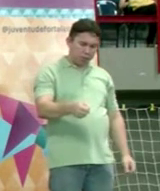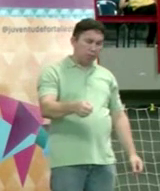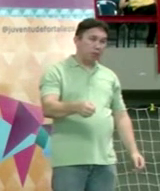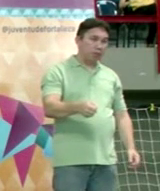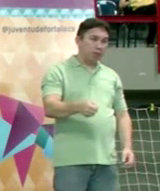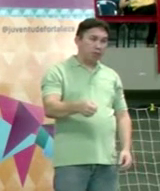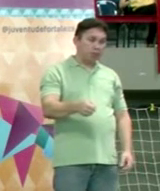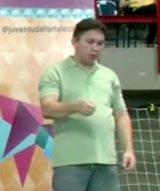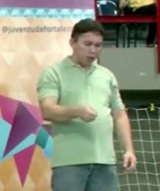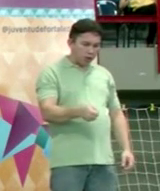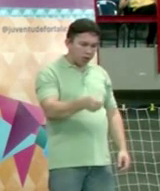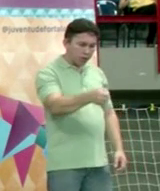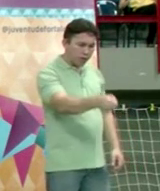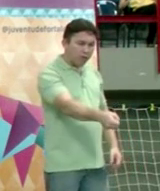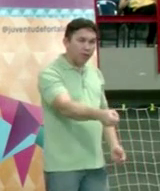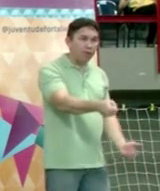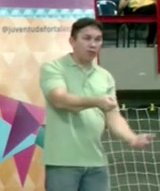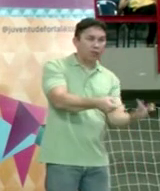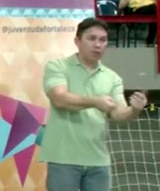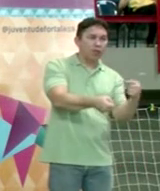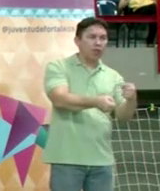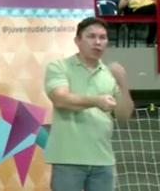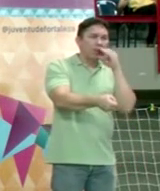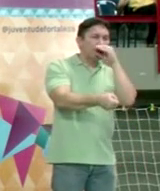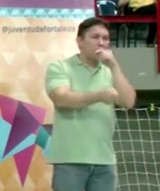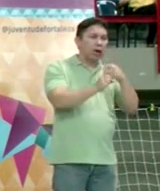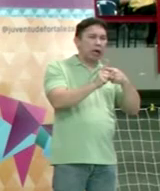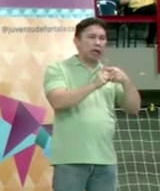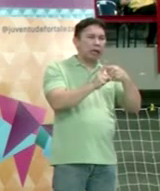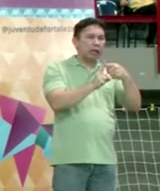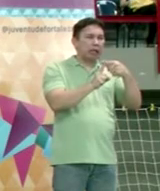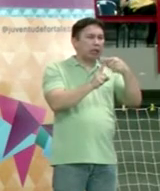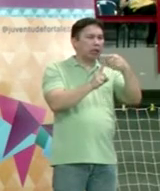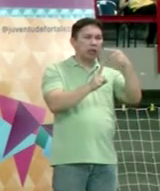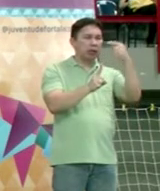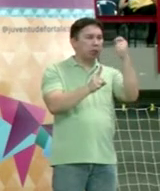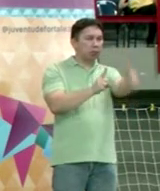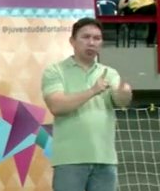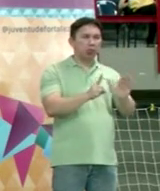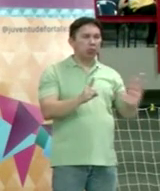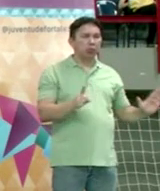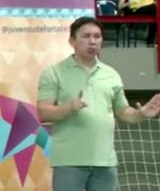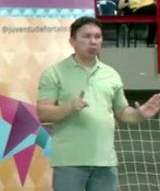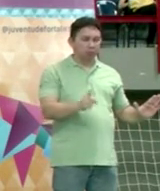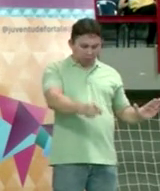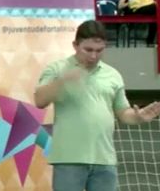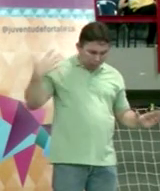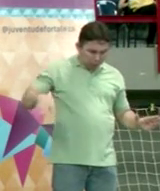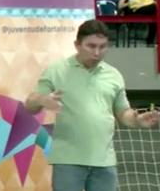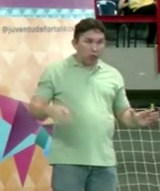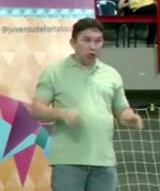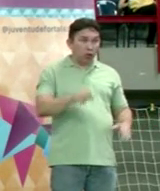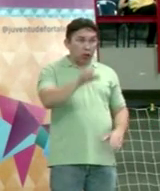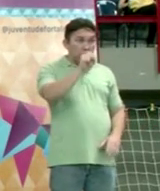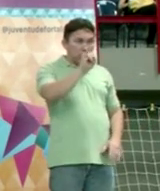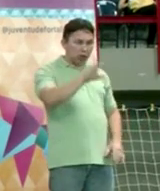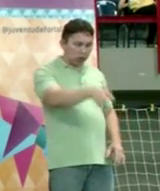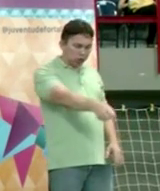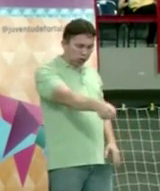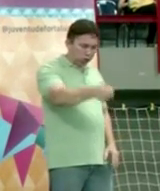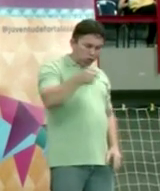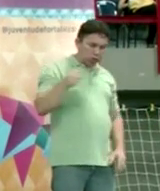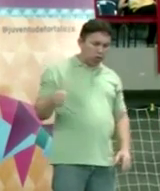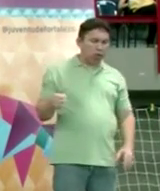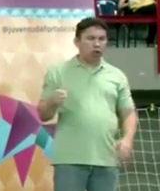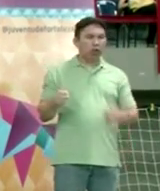e colocar numa chama, a temperatura dele o quê? Aumenta bruscamente. Mas se eu tirar ele